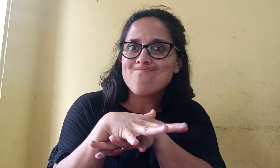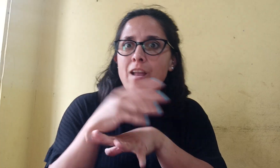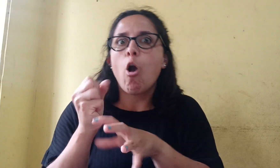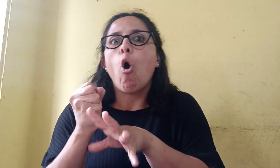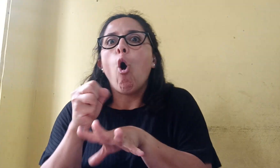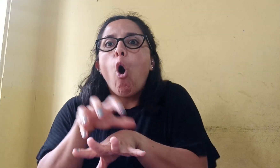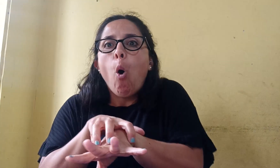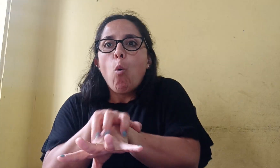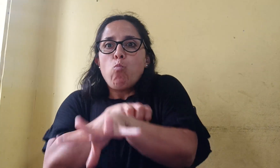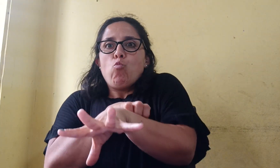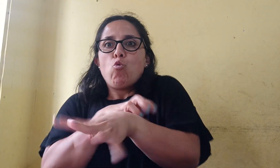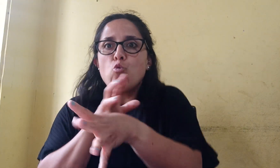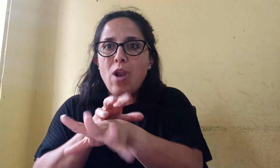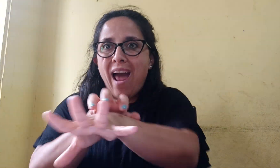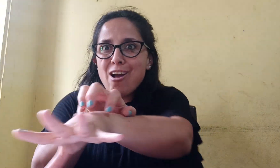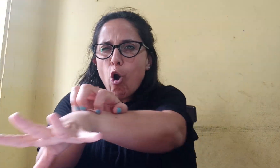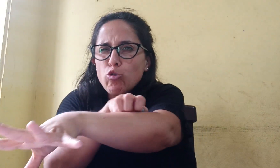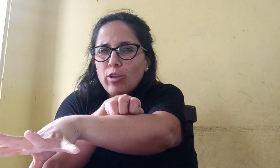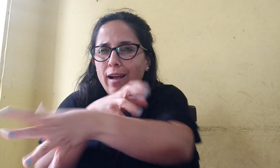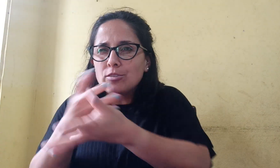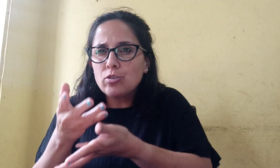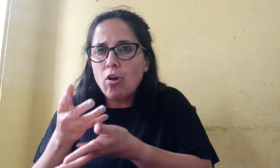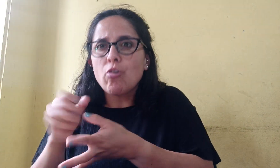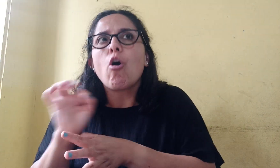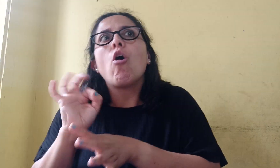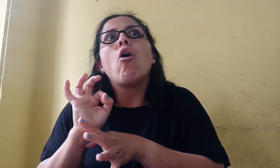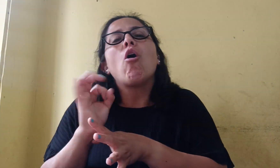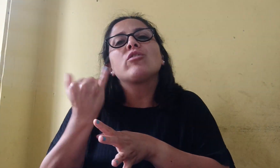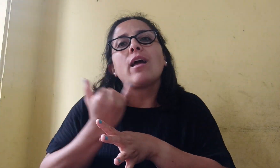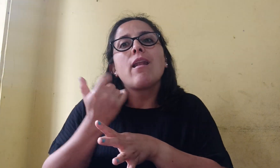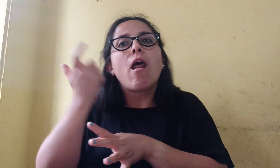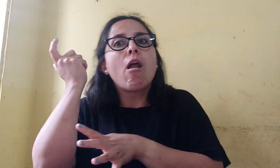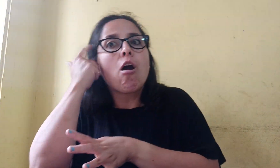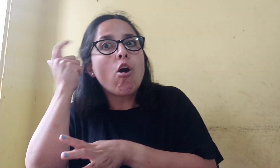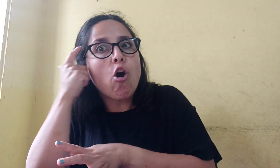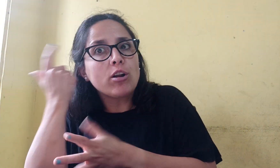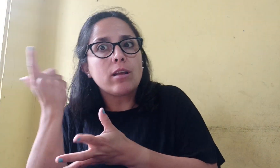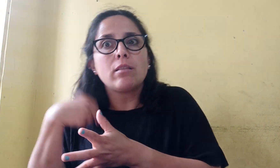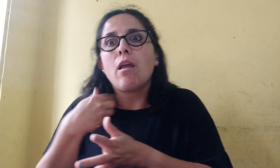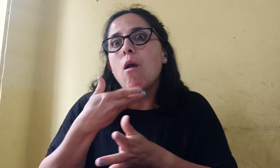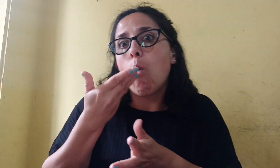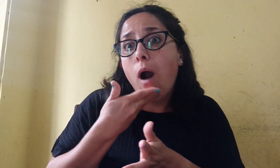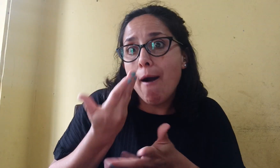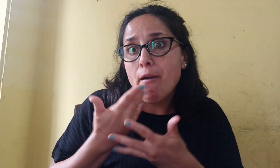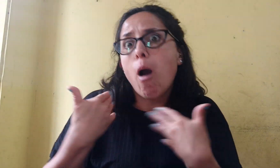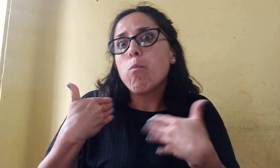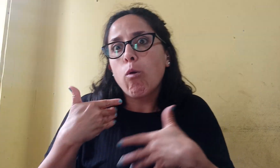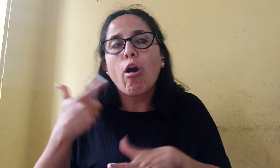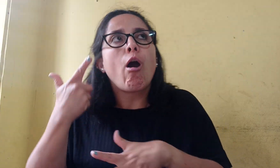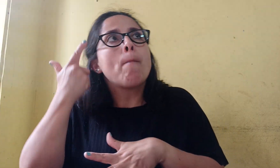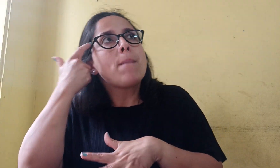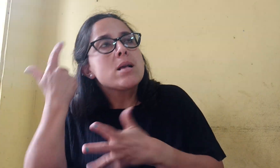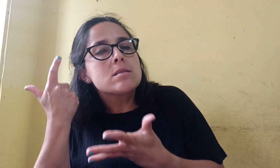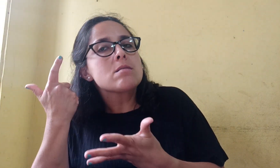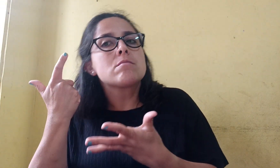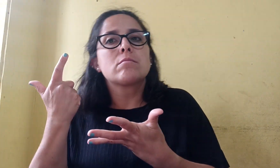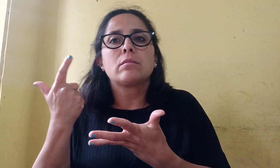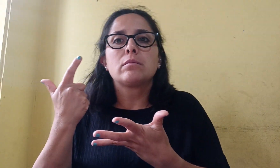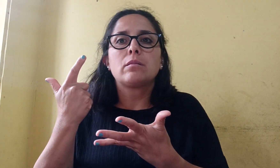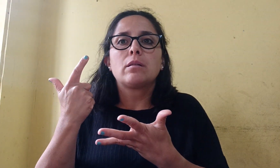contracción muscular, de hacer que uno pueda tener un proceso cognitivo, el habla, un razonamiento, ¿sí? Todo eso se lleva